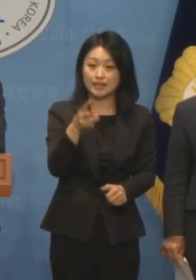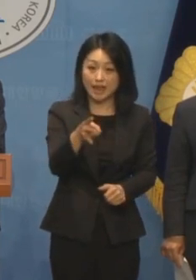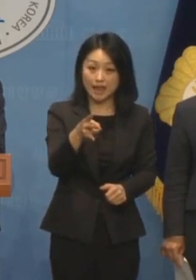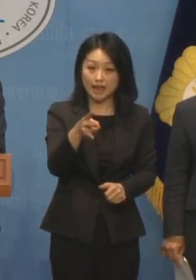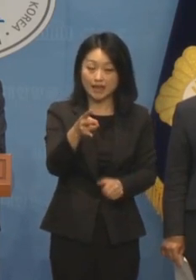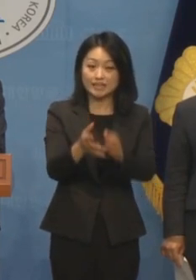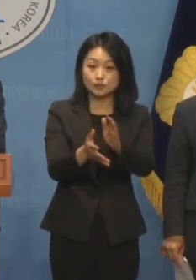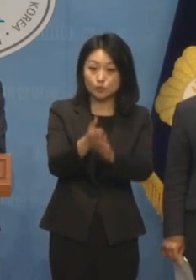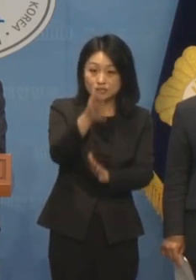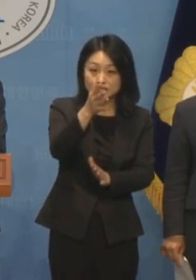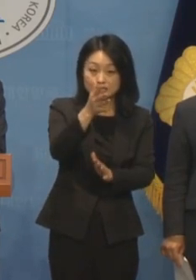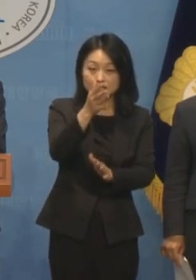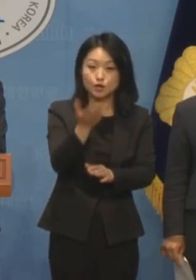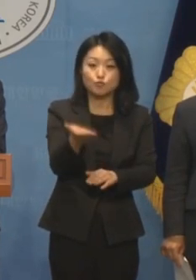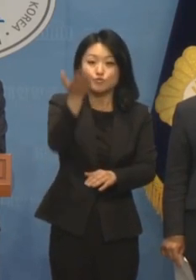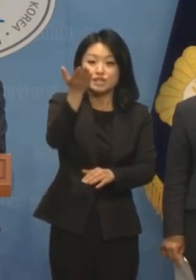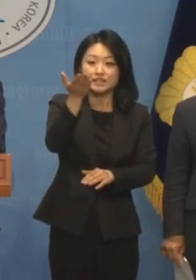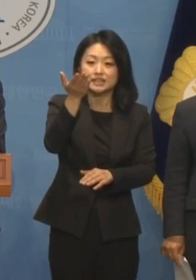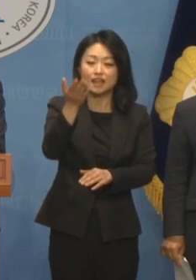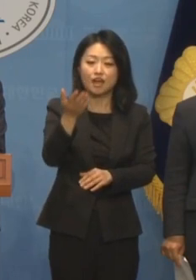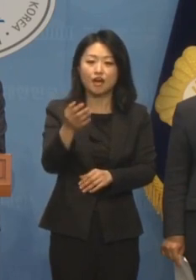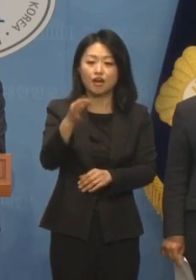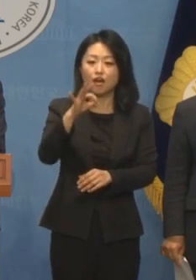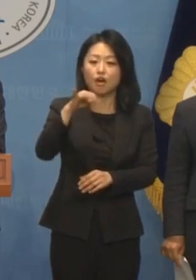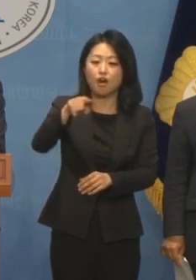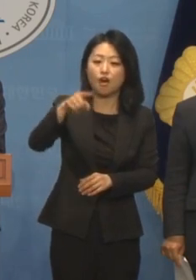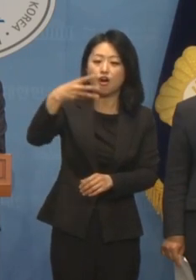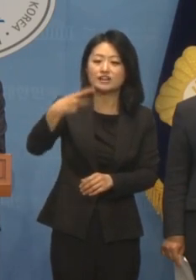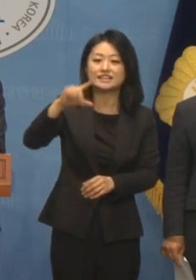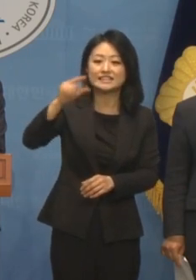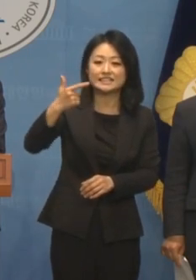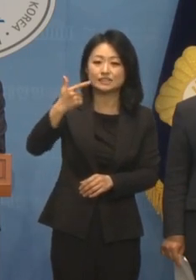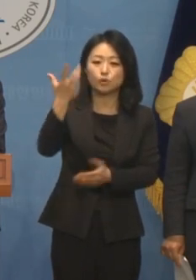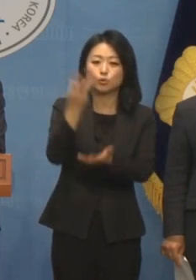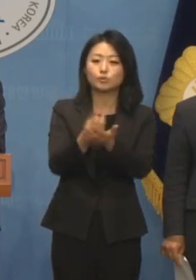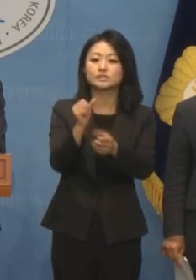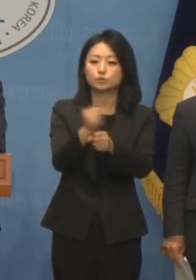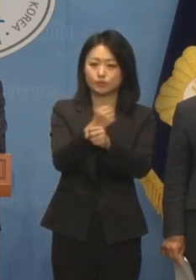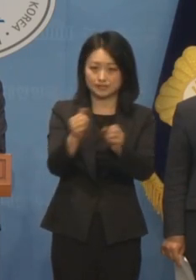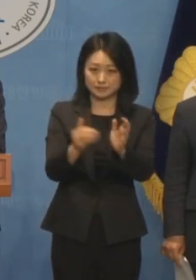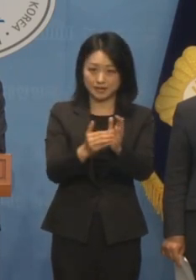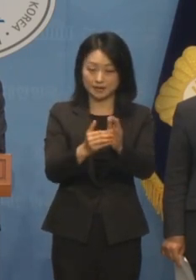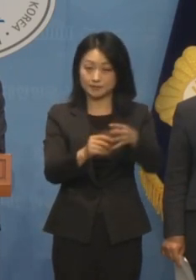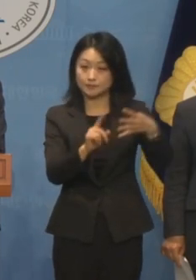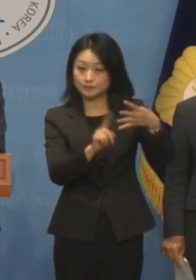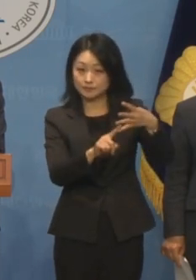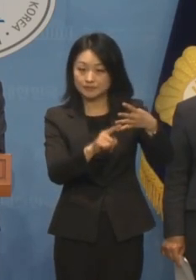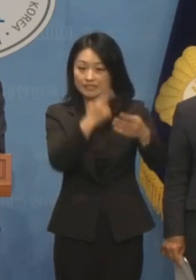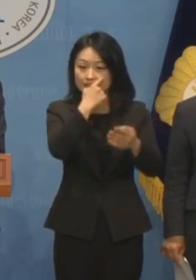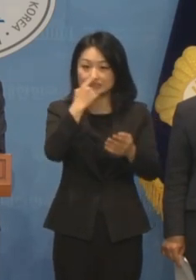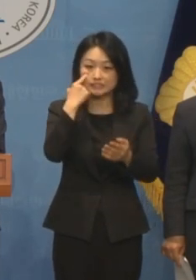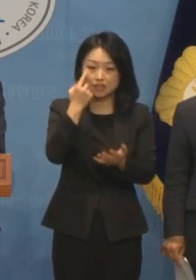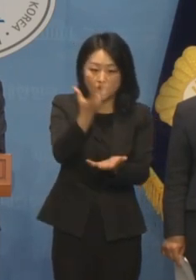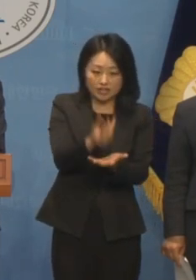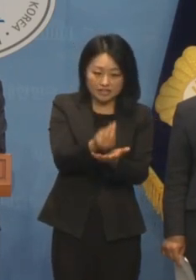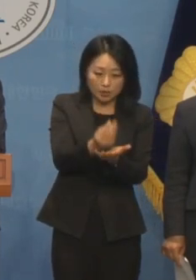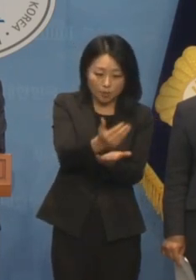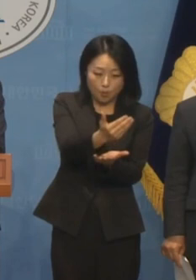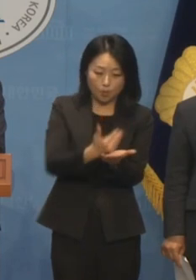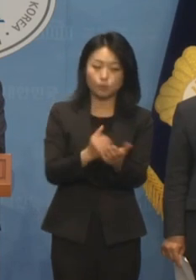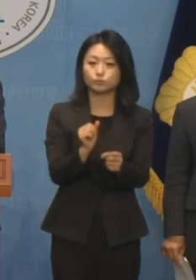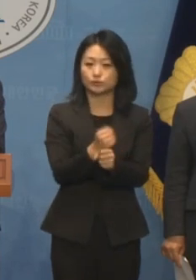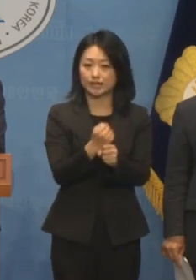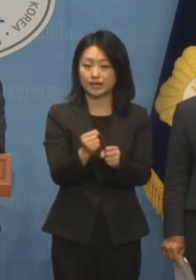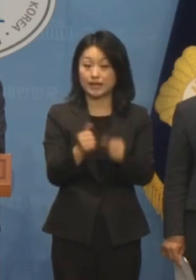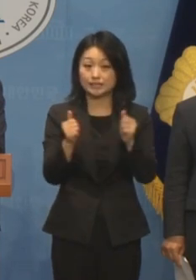어르신으로 녹취록을 조작한 사례가 있습니다. 넷째, 증거 기록 조작입니다.